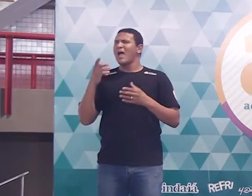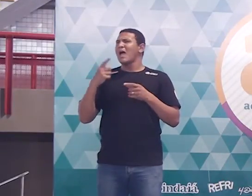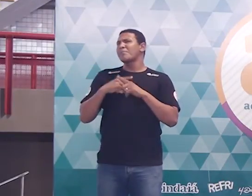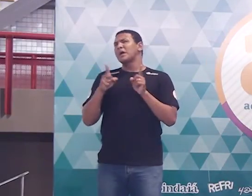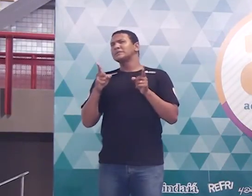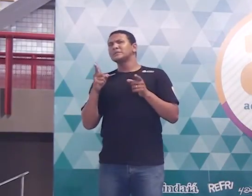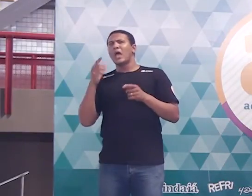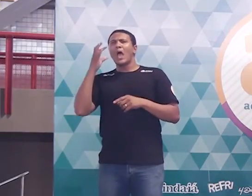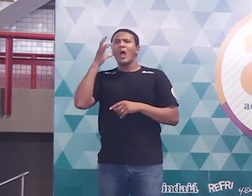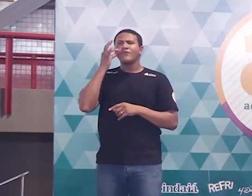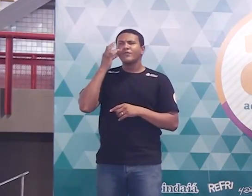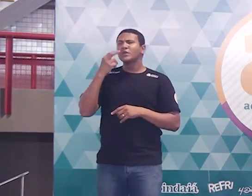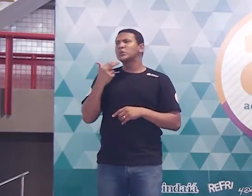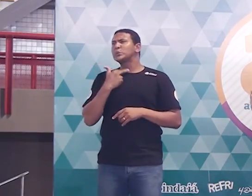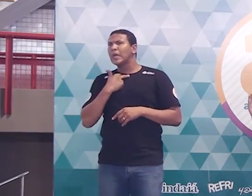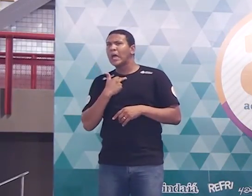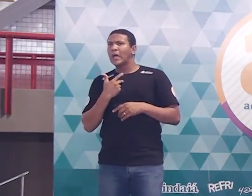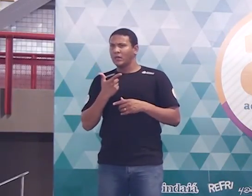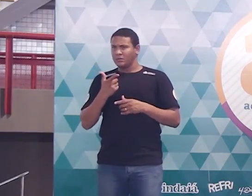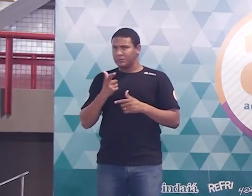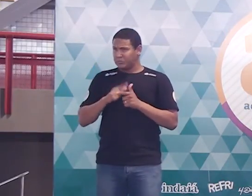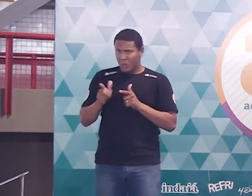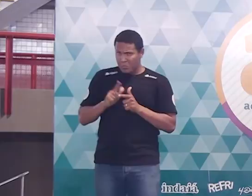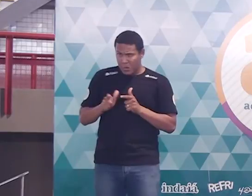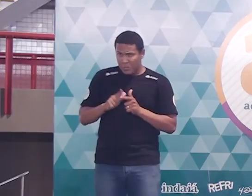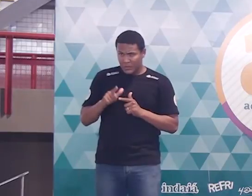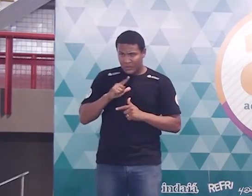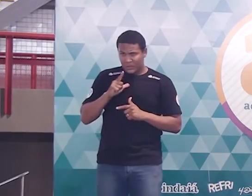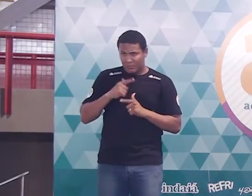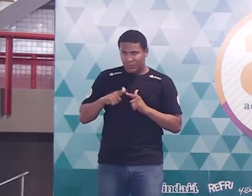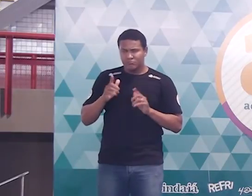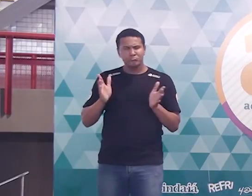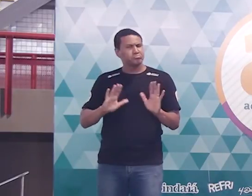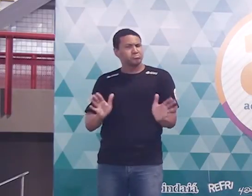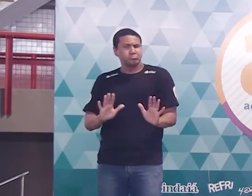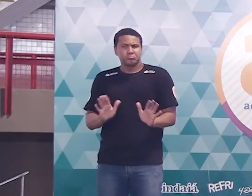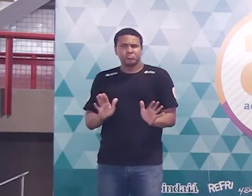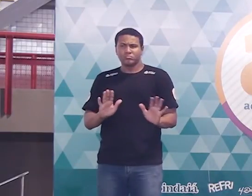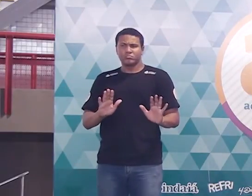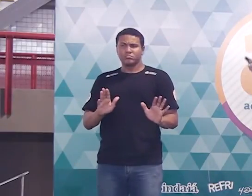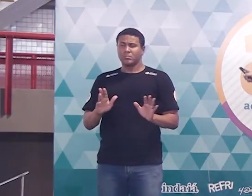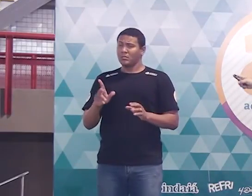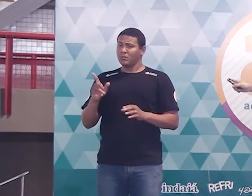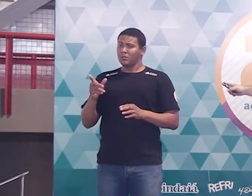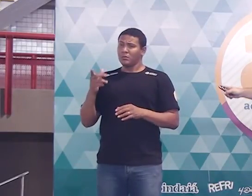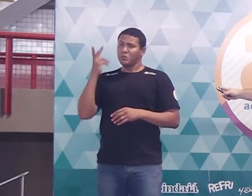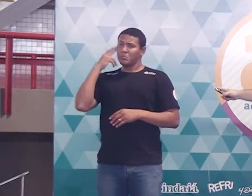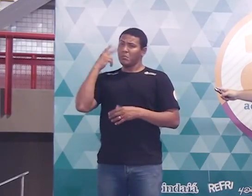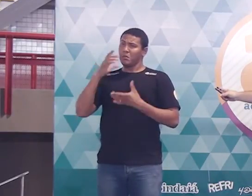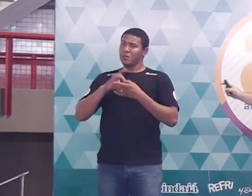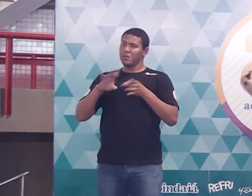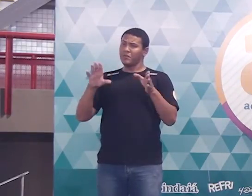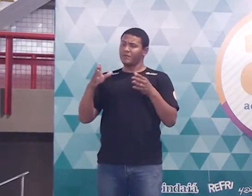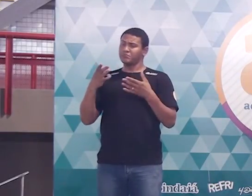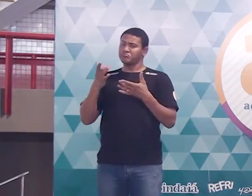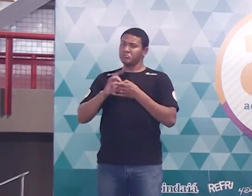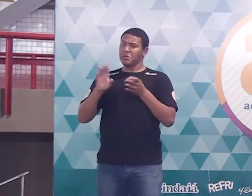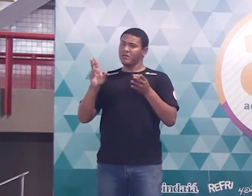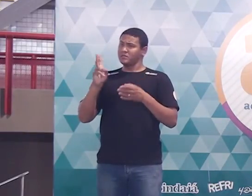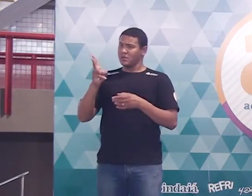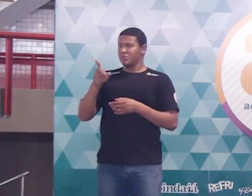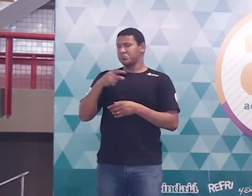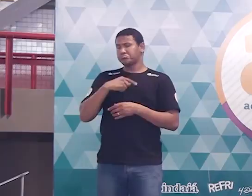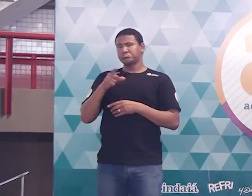ao vivo. Tem algum problema de eu não poder assistir ao vivo? Não, porque fica disponível lá, certo? Sempre no